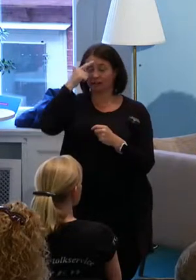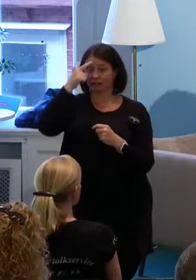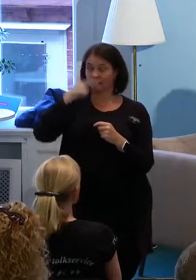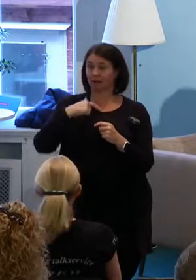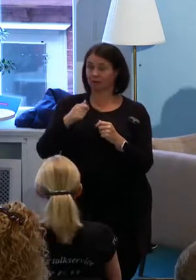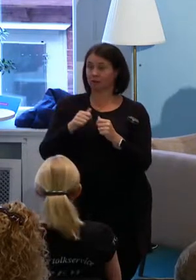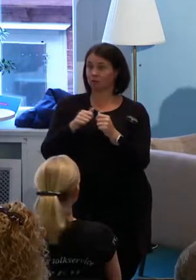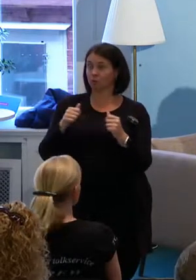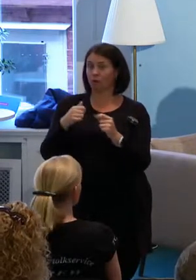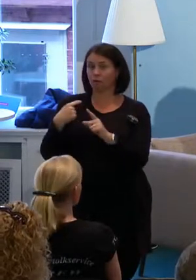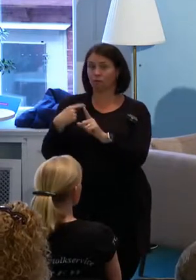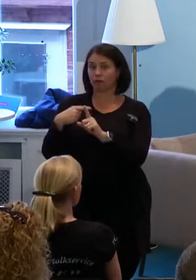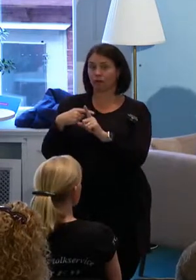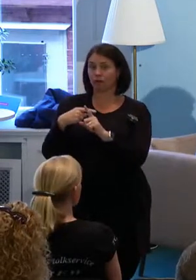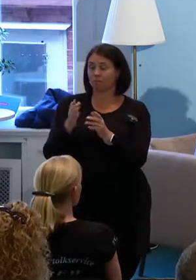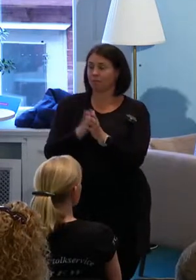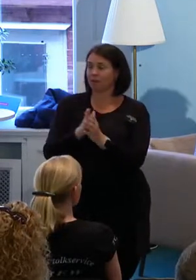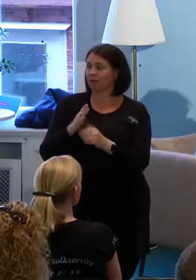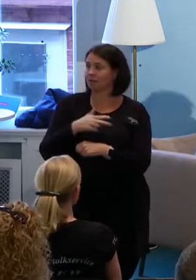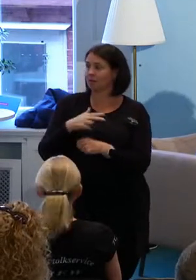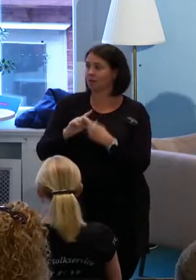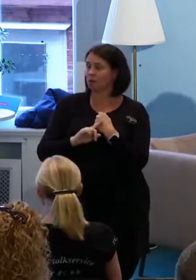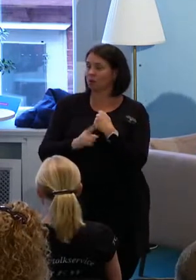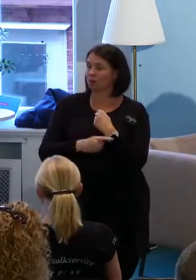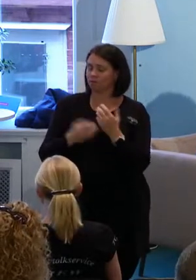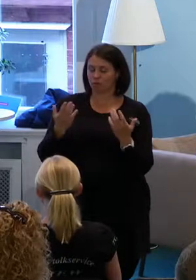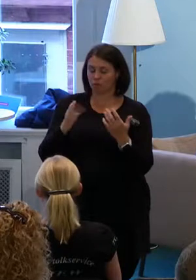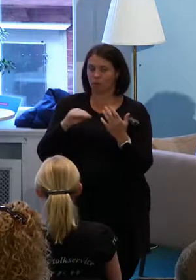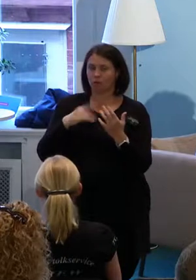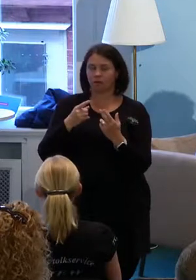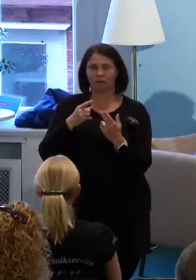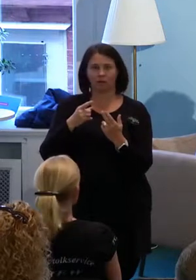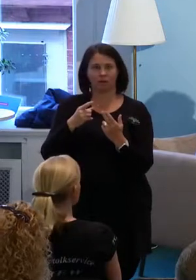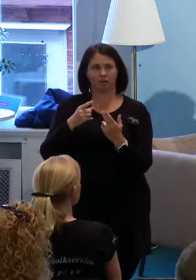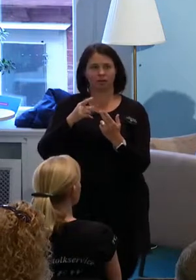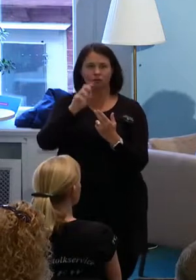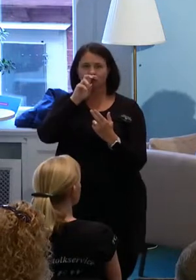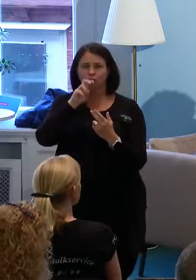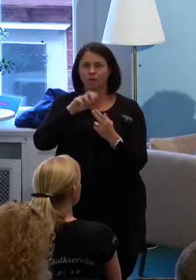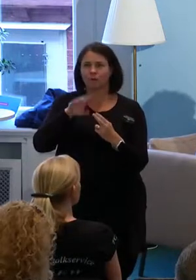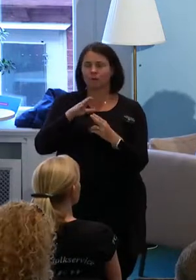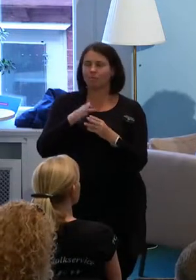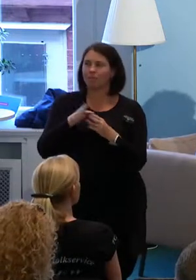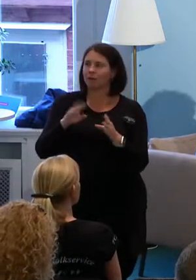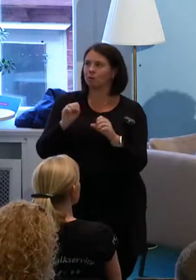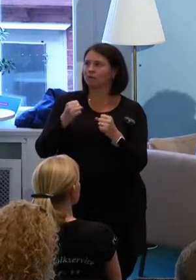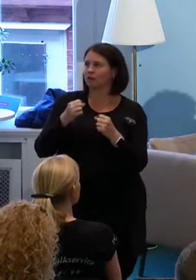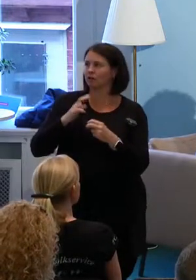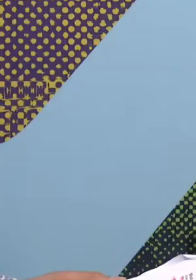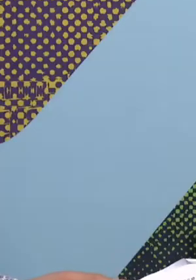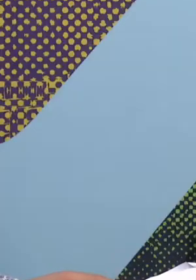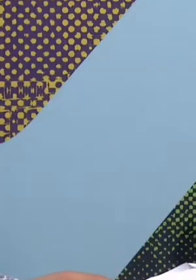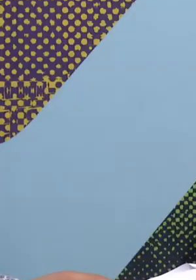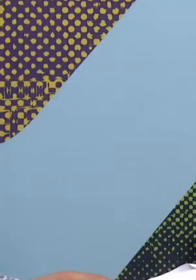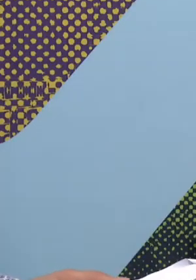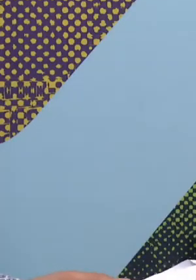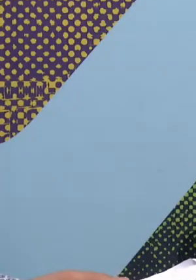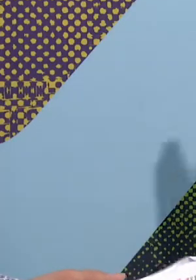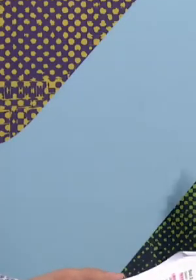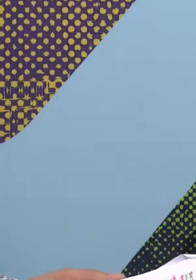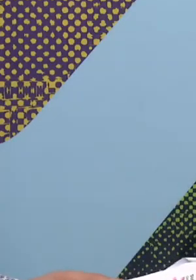stora fördelen i den danska modellen är ju liksom att du har en, jag tycker en bredare och faktiskt starkare trygghet. I Sverige är den ju knuten till